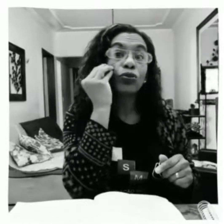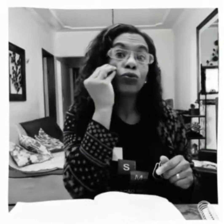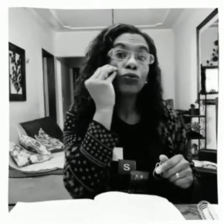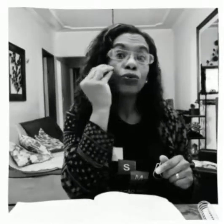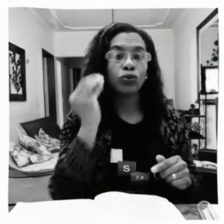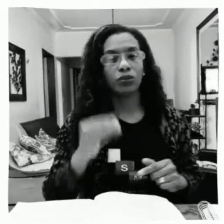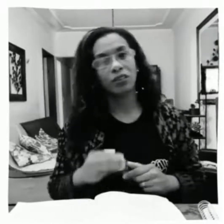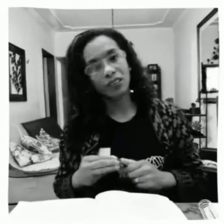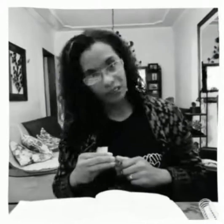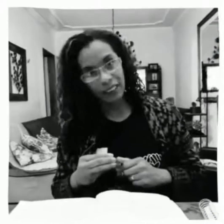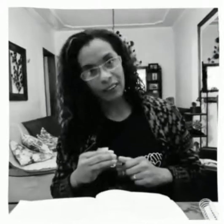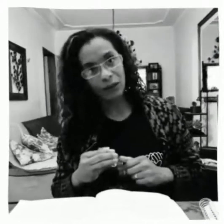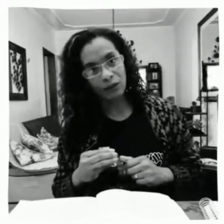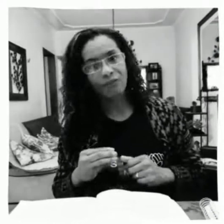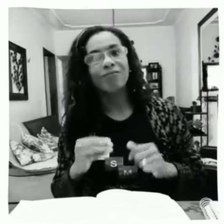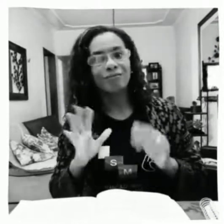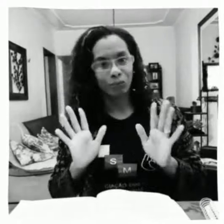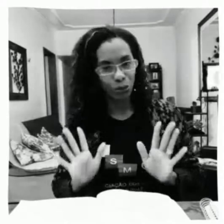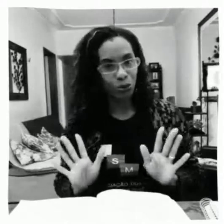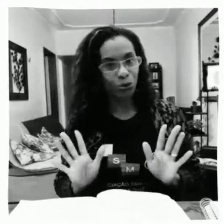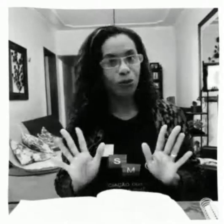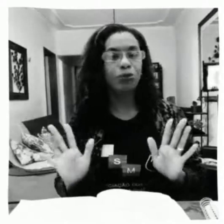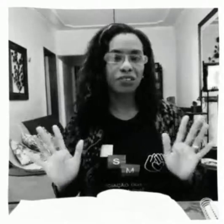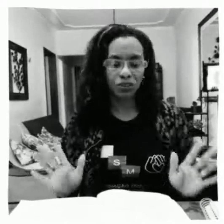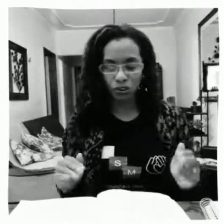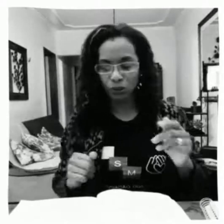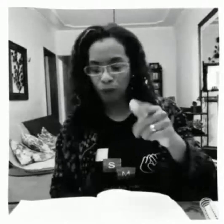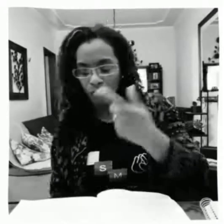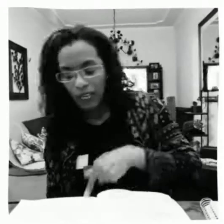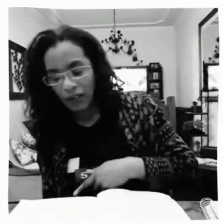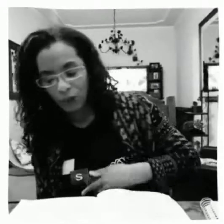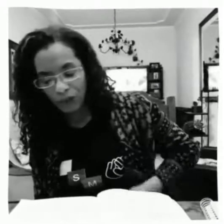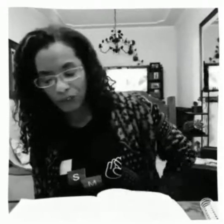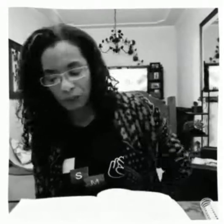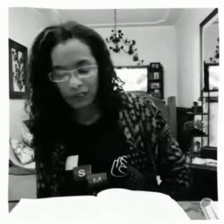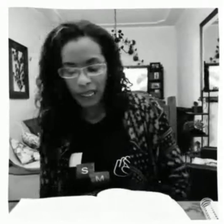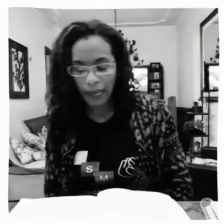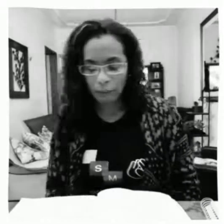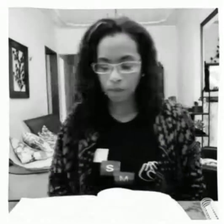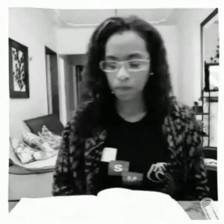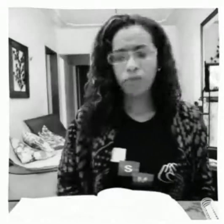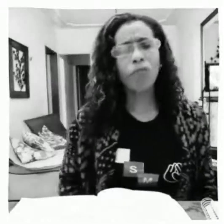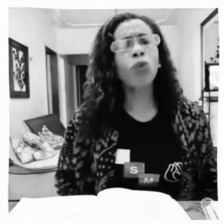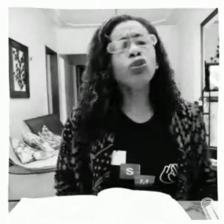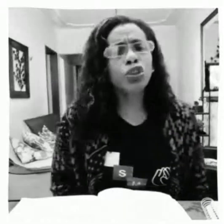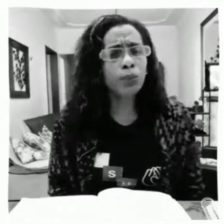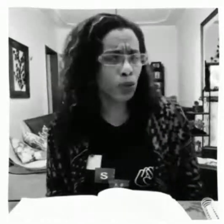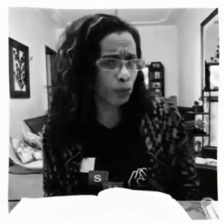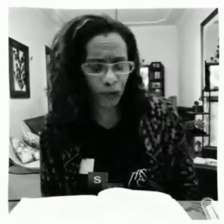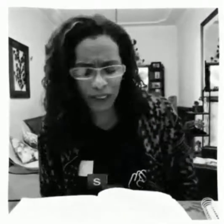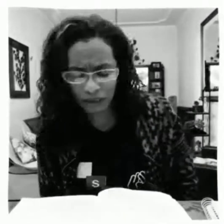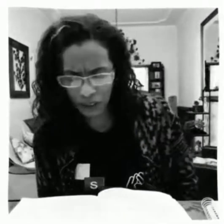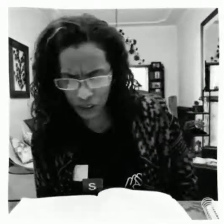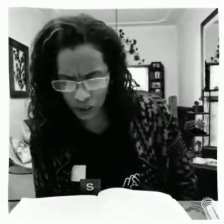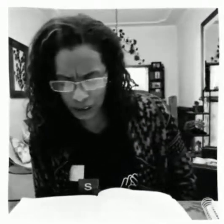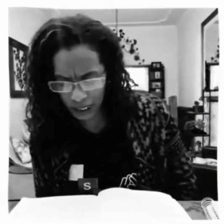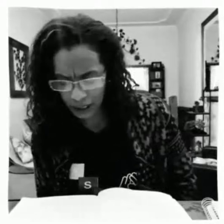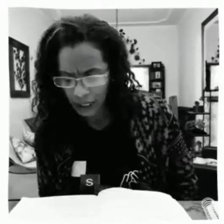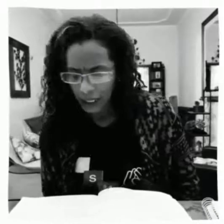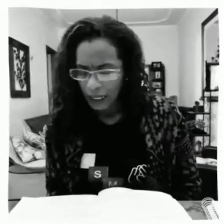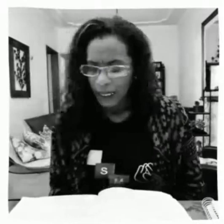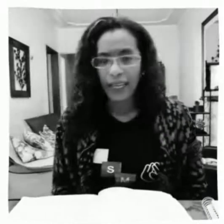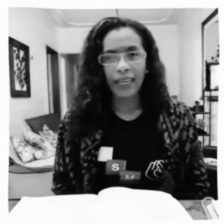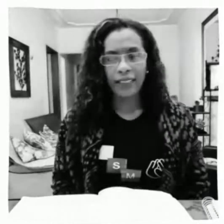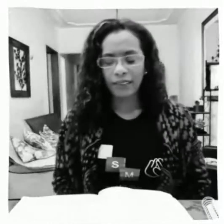teste. Entendeu? Mudou o sentido. Agora, vamos lá. Os tipos de movimento que a gente